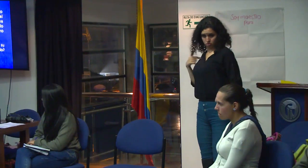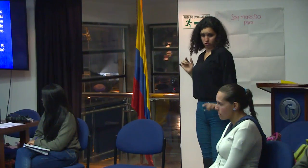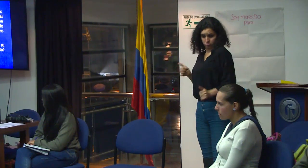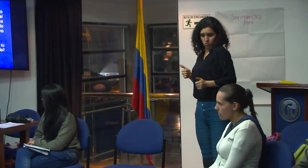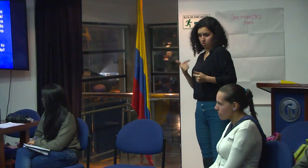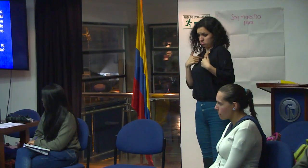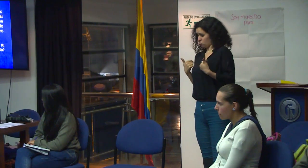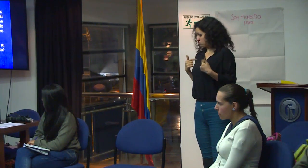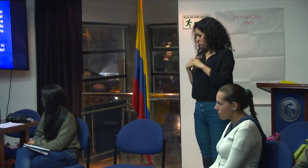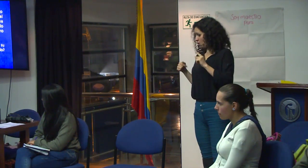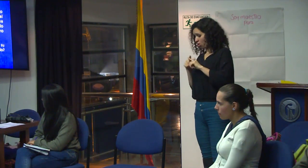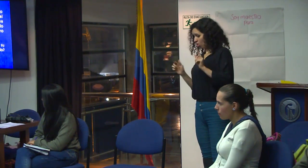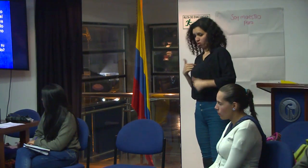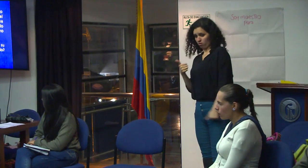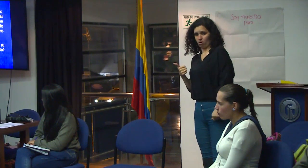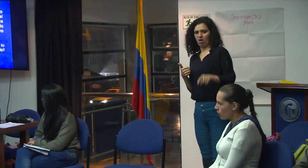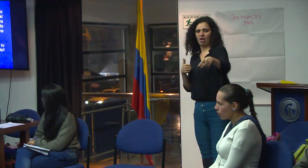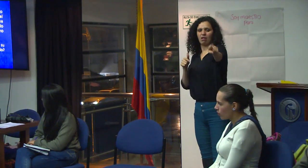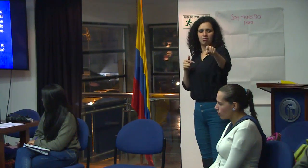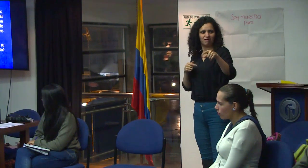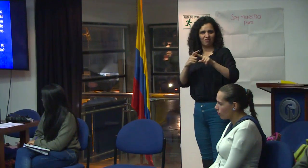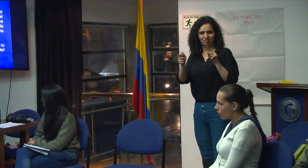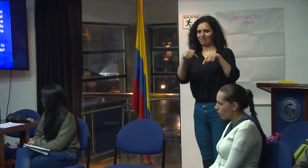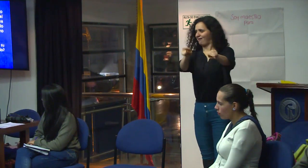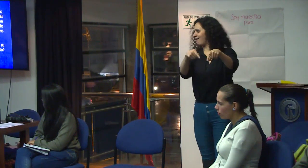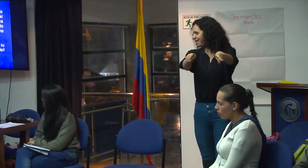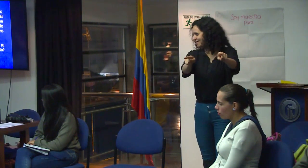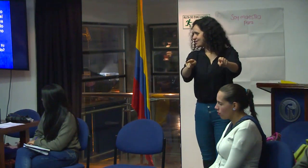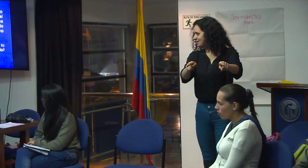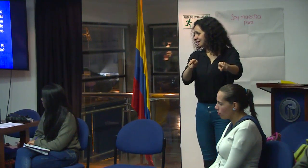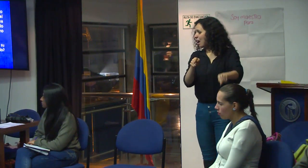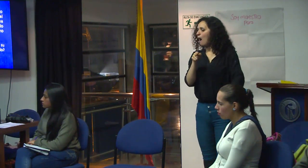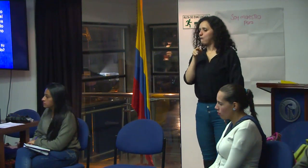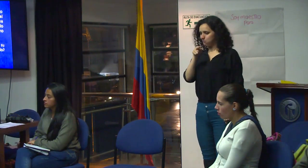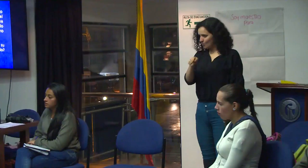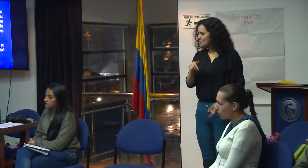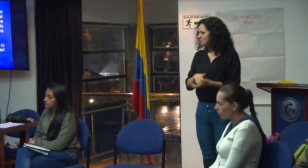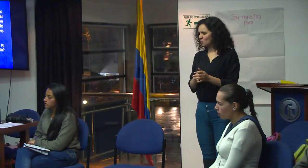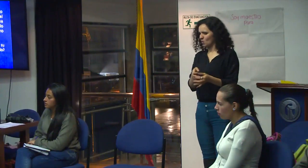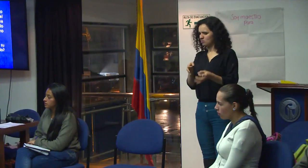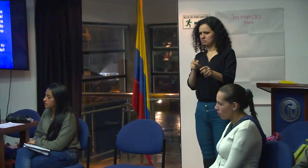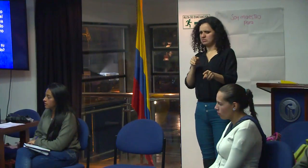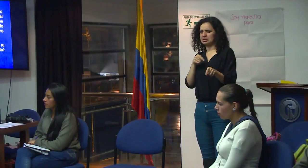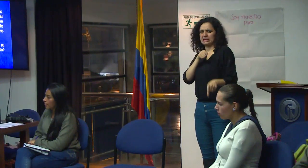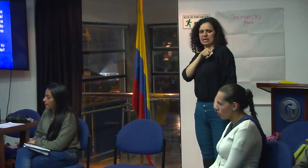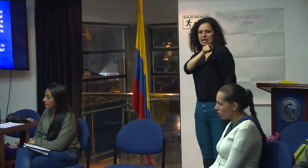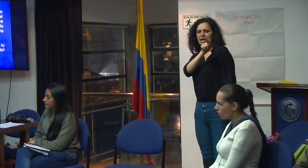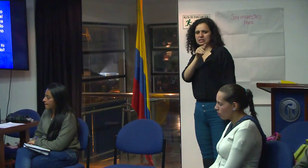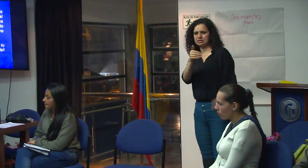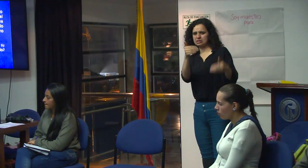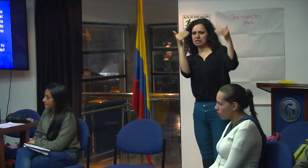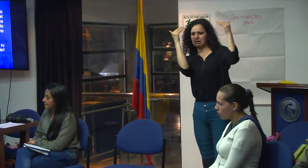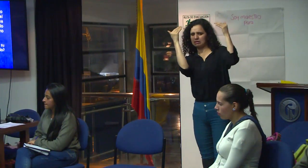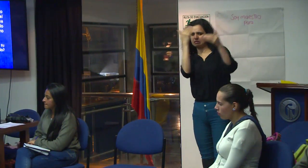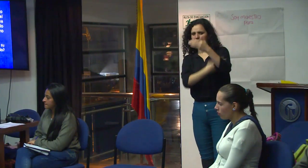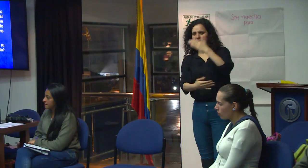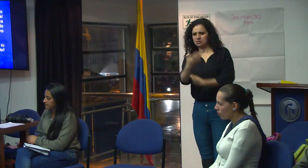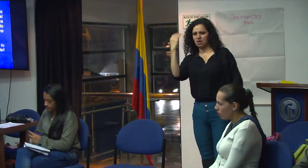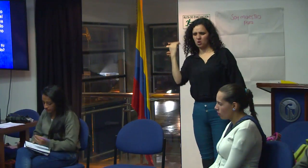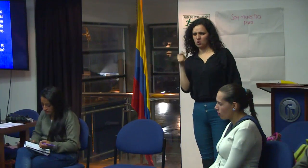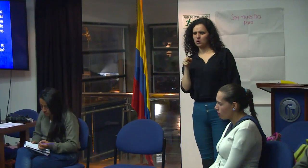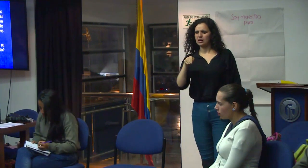diferente. Entonces, desde allí se han juzgado poblaciones, personas. Él es el discapacitado, él es